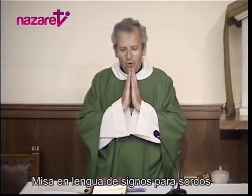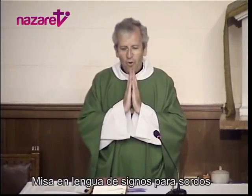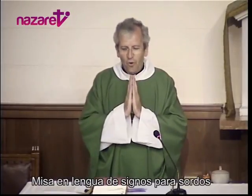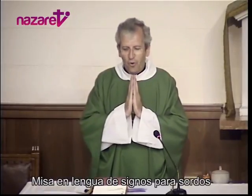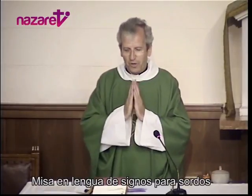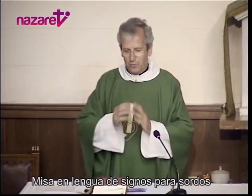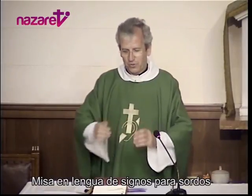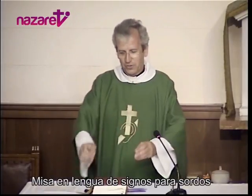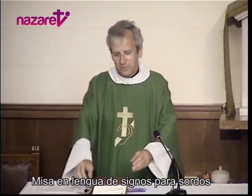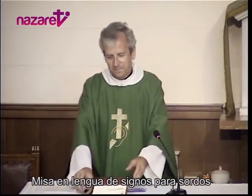Oremos.